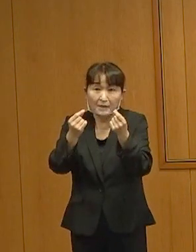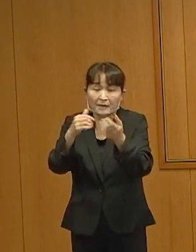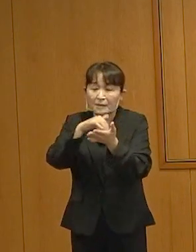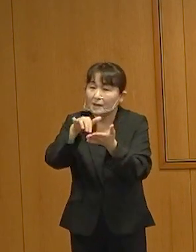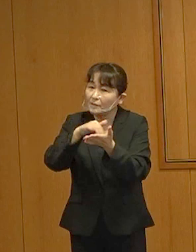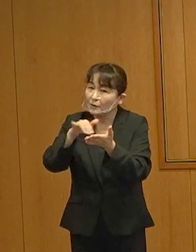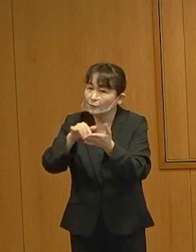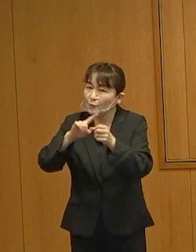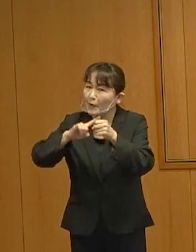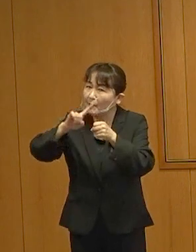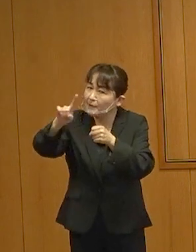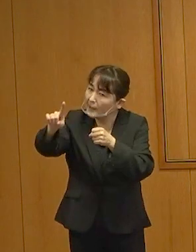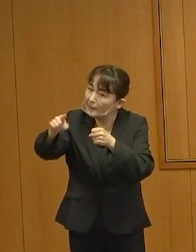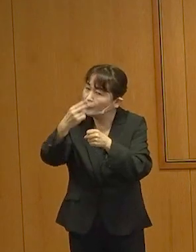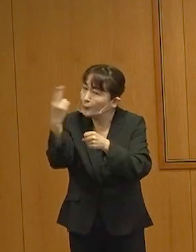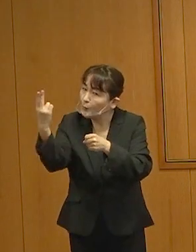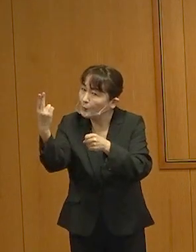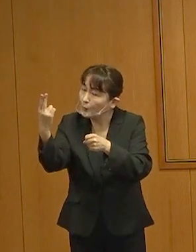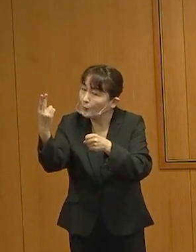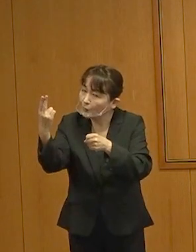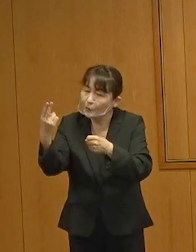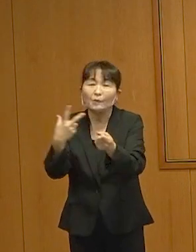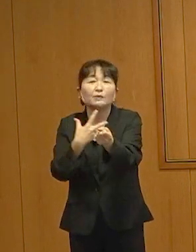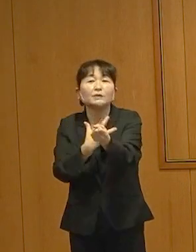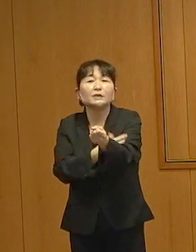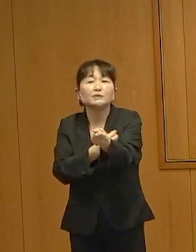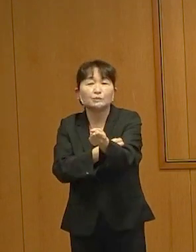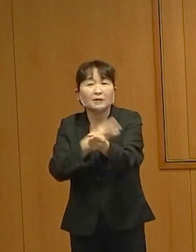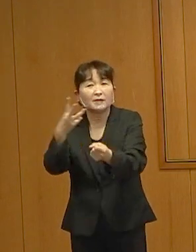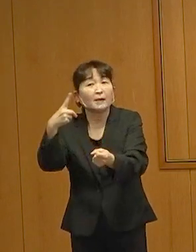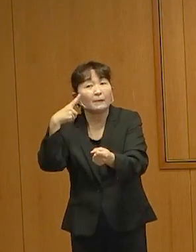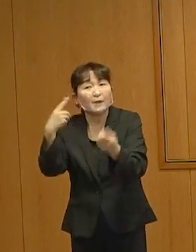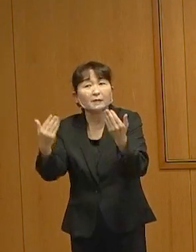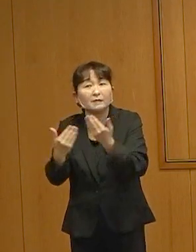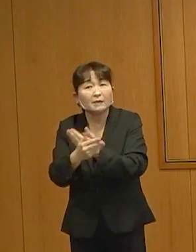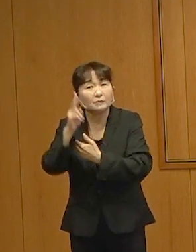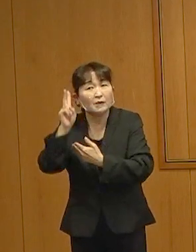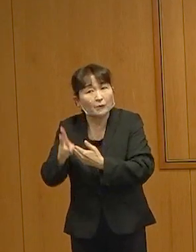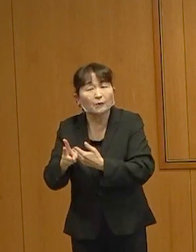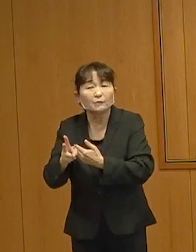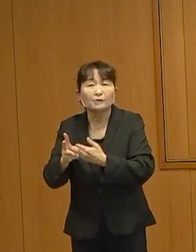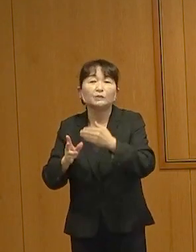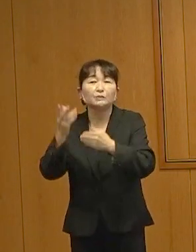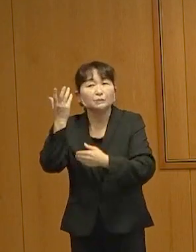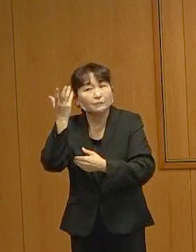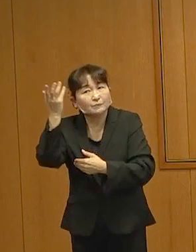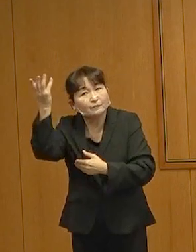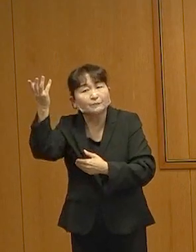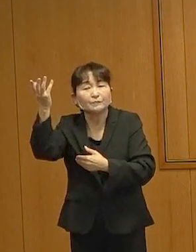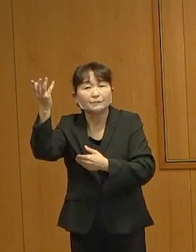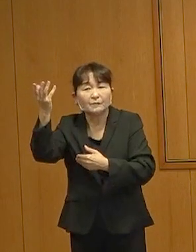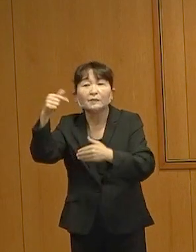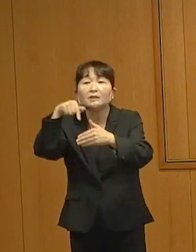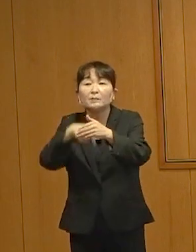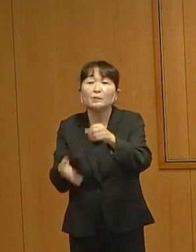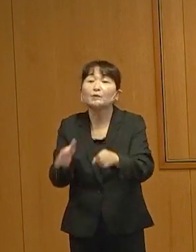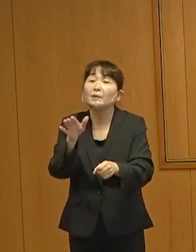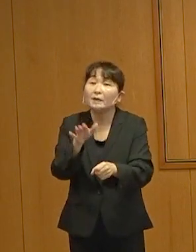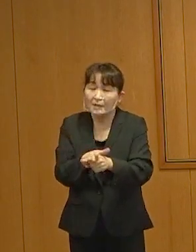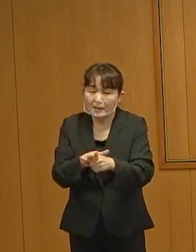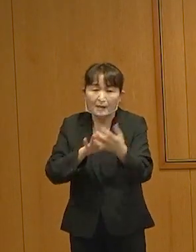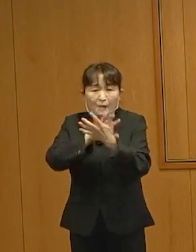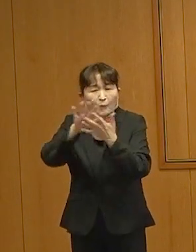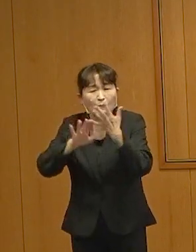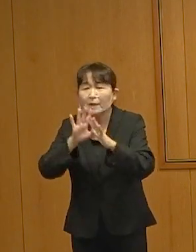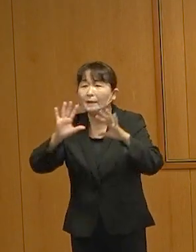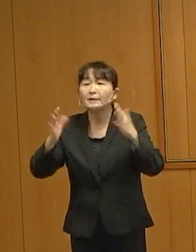年になるかなというふうに考えておりますが、まあ、それに合わせる、まあ、混乱しない数っていうのをしっかりと医師会